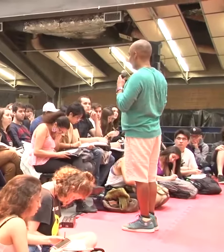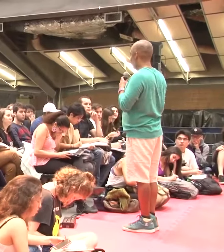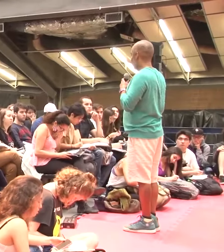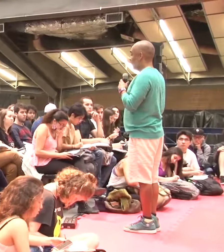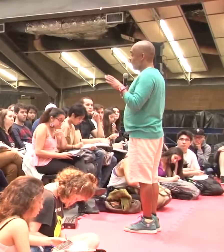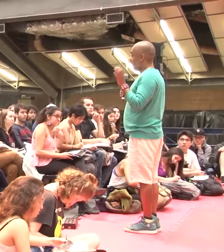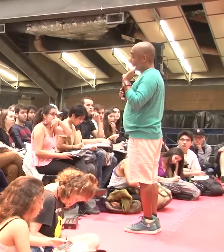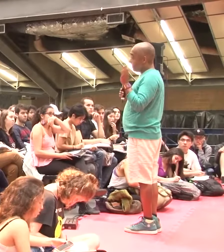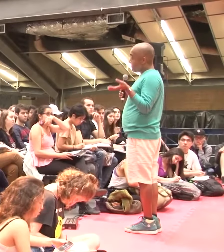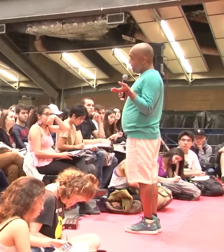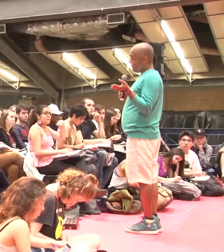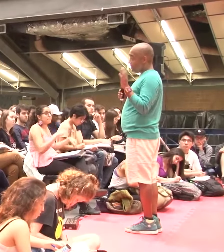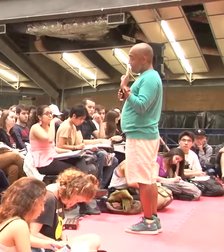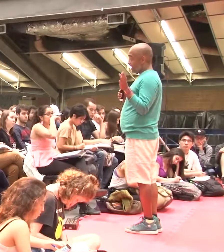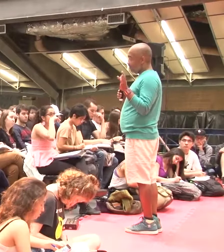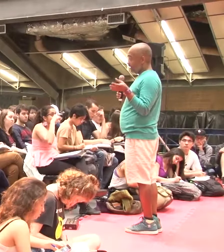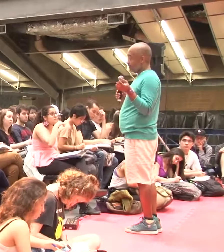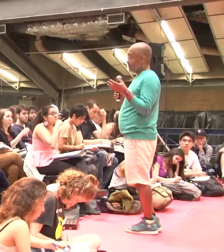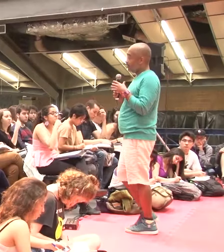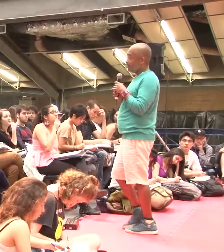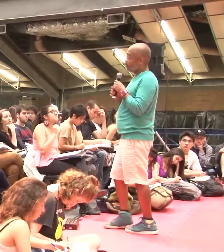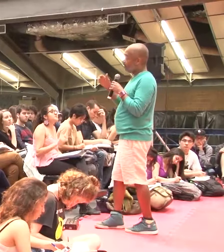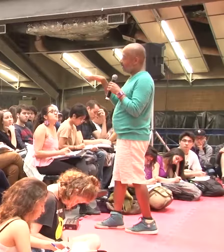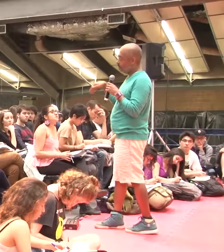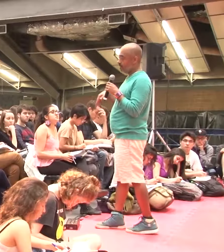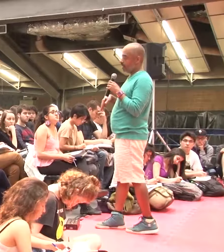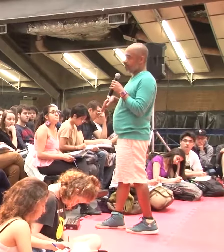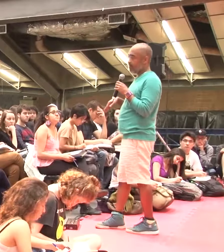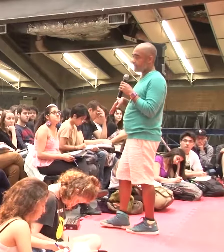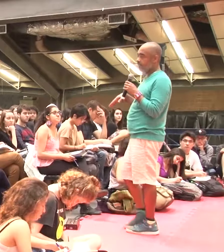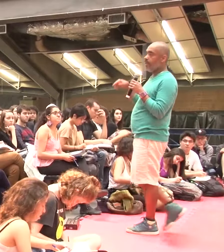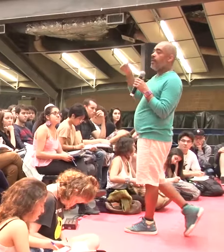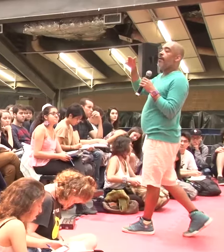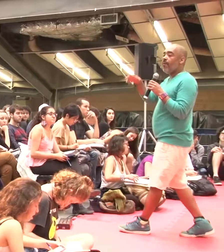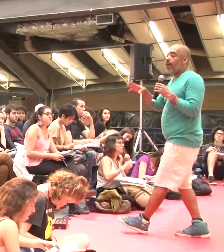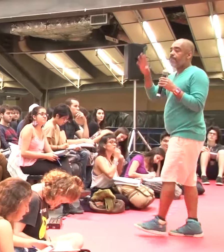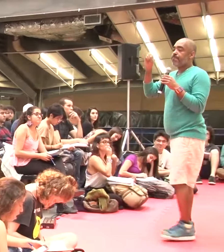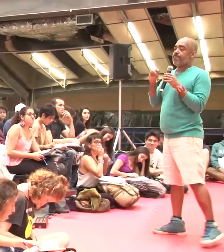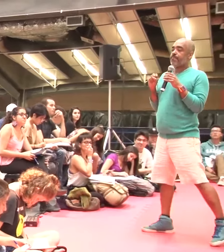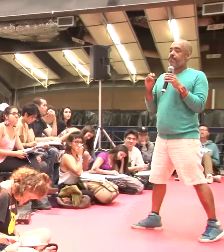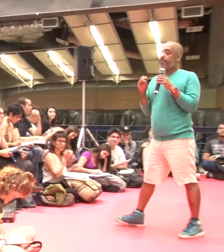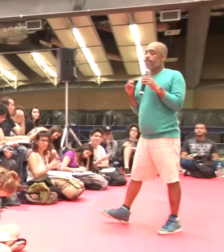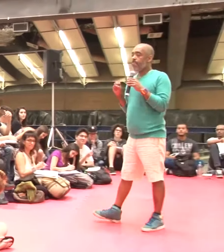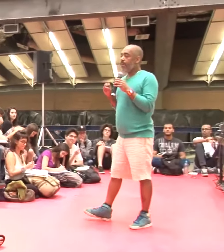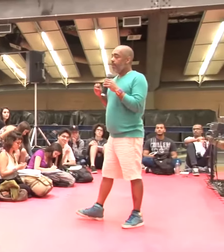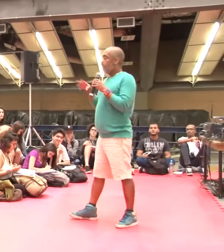nada. Eu não tenho memória, tenho uma vaga lembrança, entendeu? Então eu não consegui repetir naquele gêmeo.